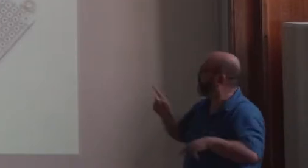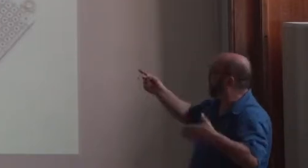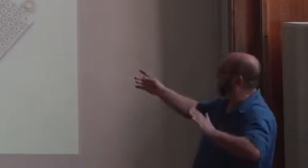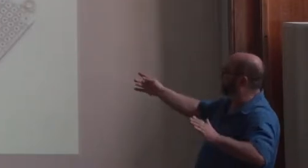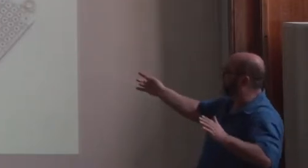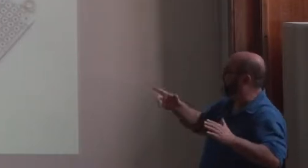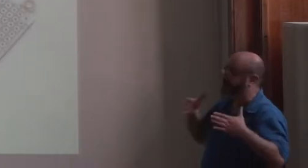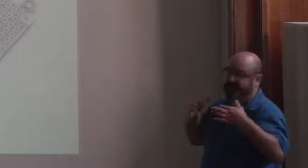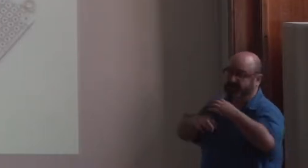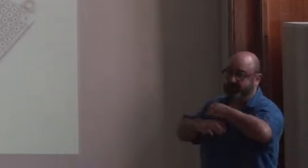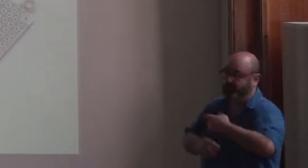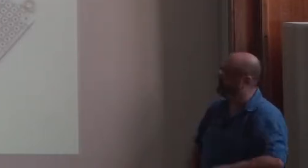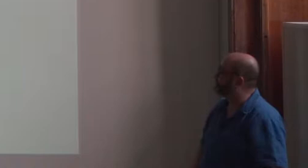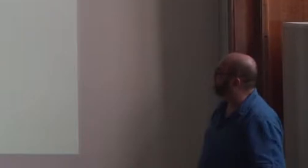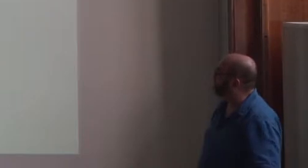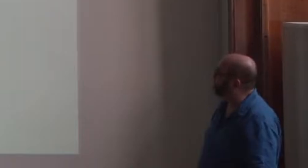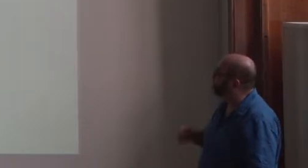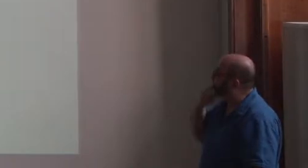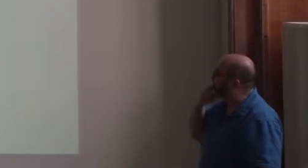officielle MicroPython.